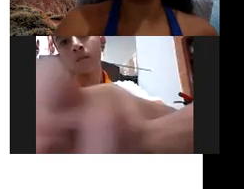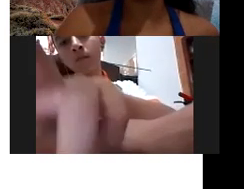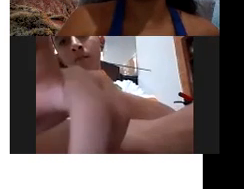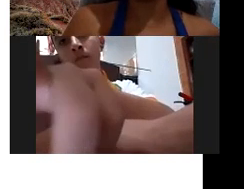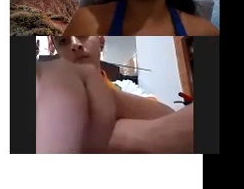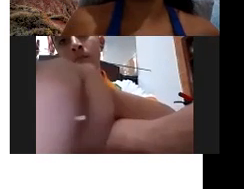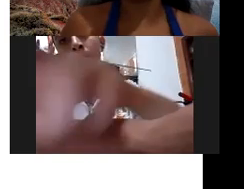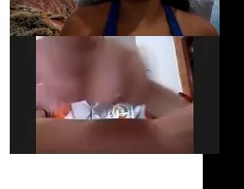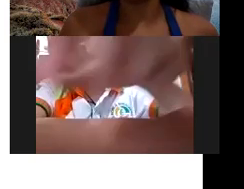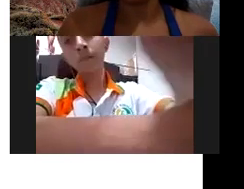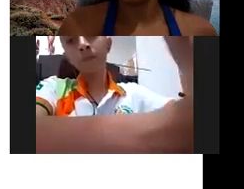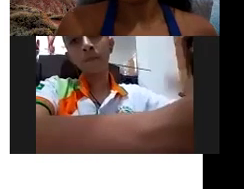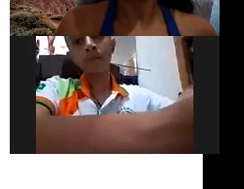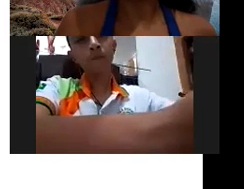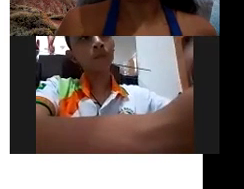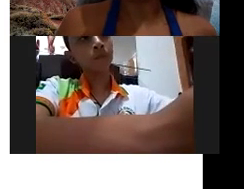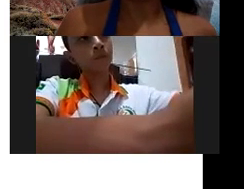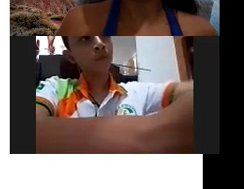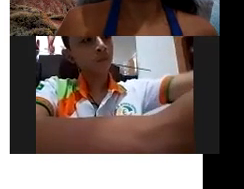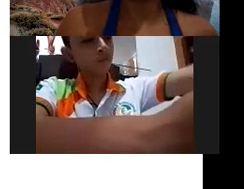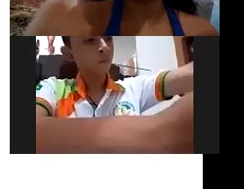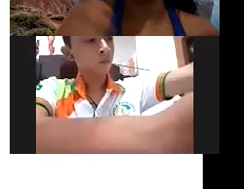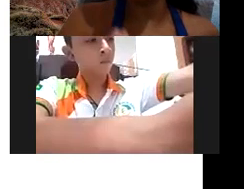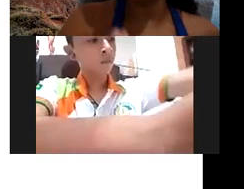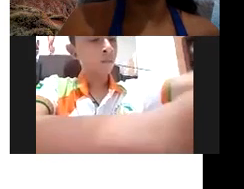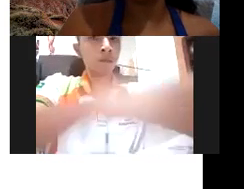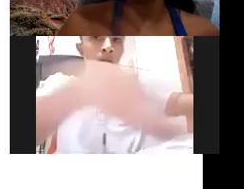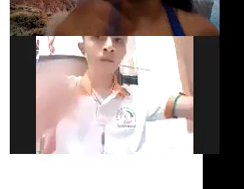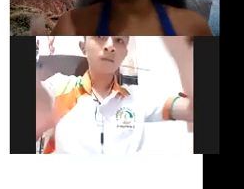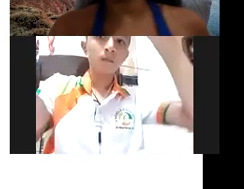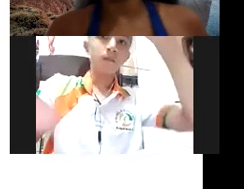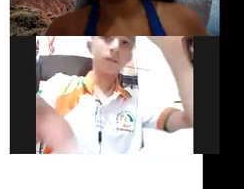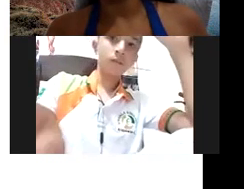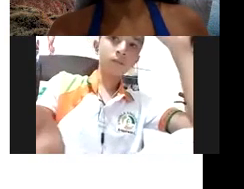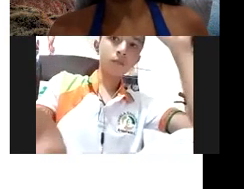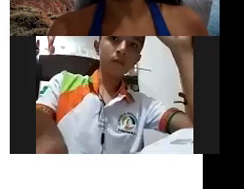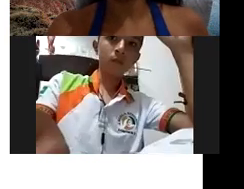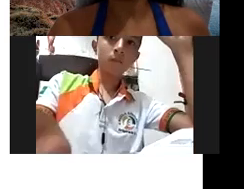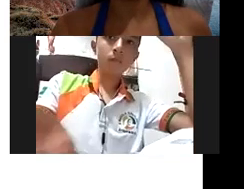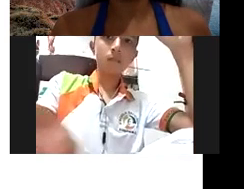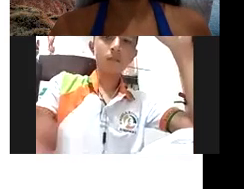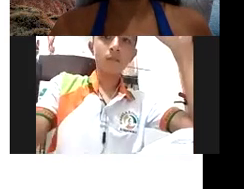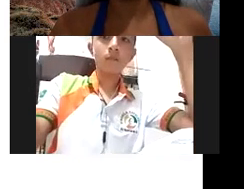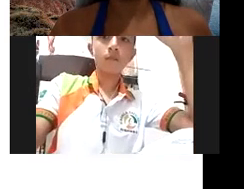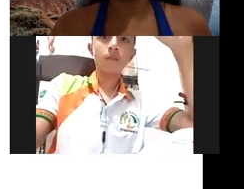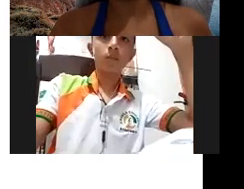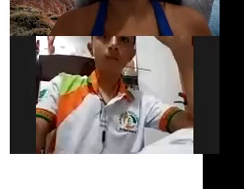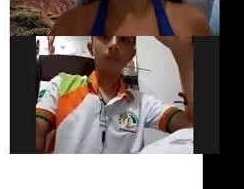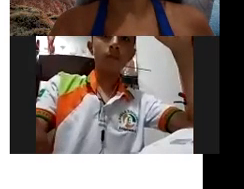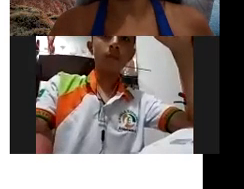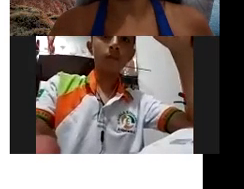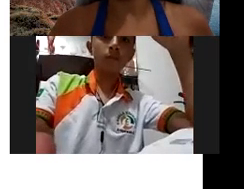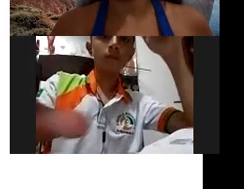balanceamento nem está estudando o cálculo a gente tá entendendo o porquê de algumas equações ser